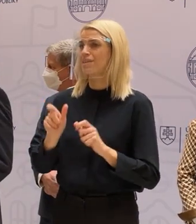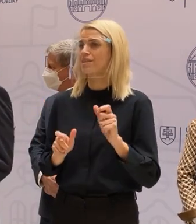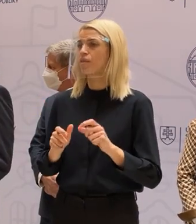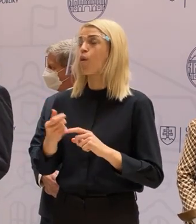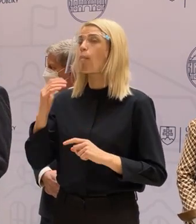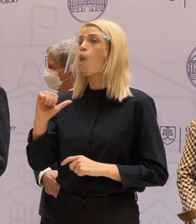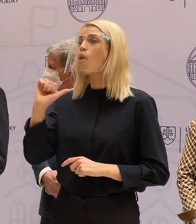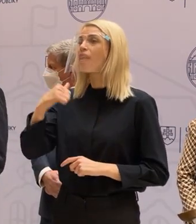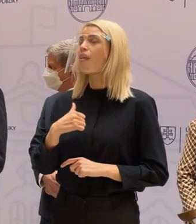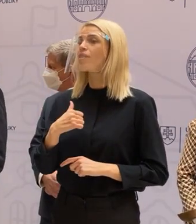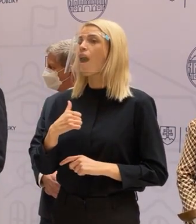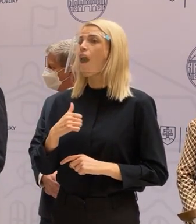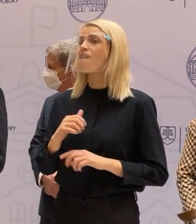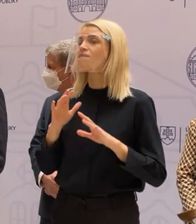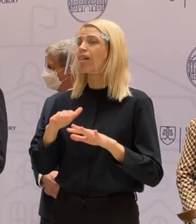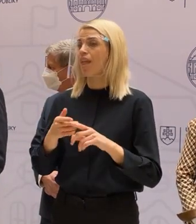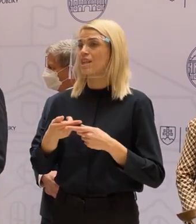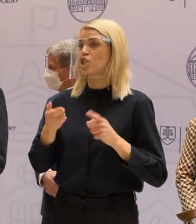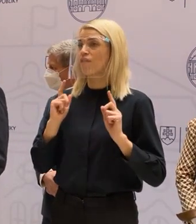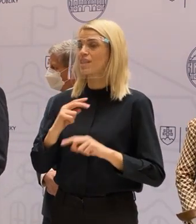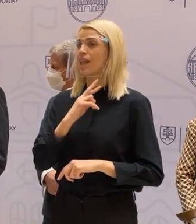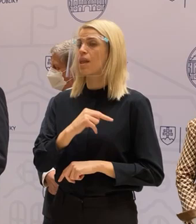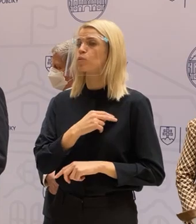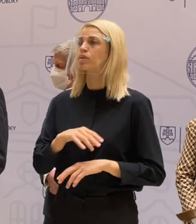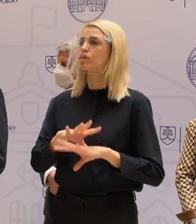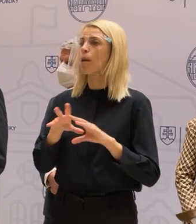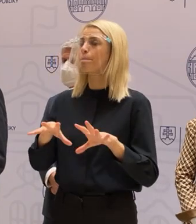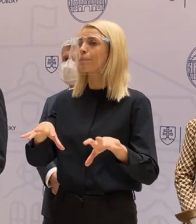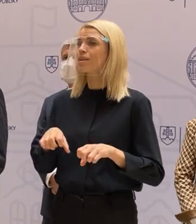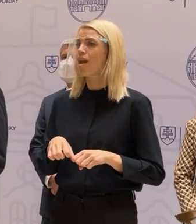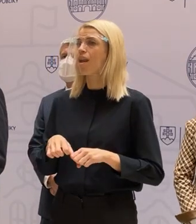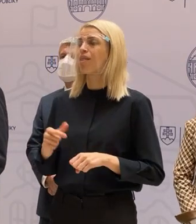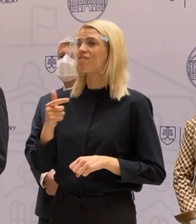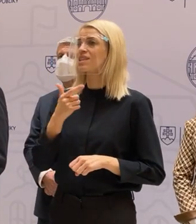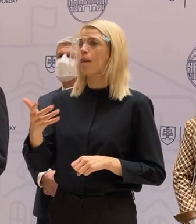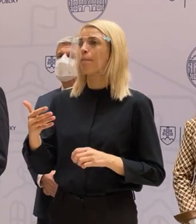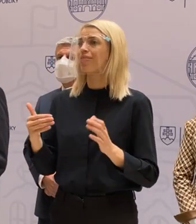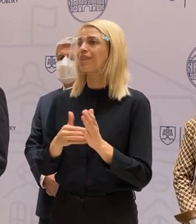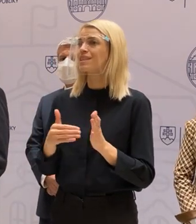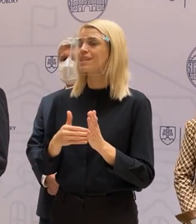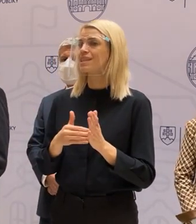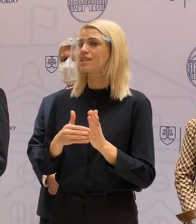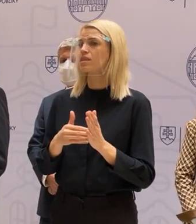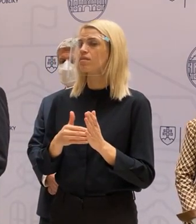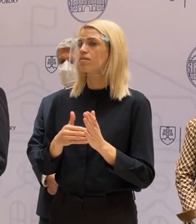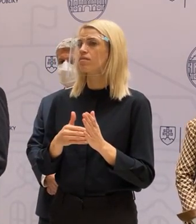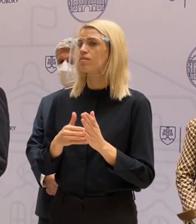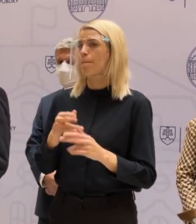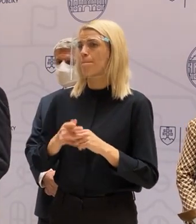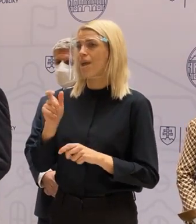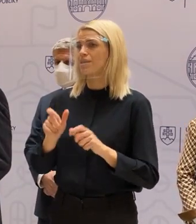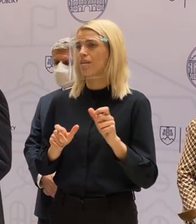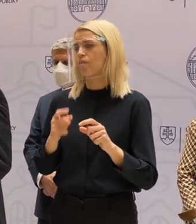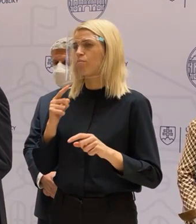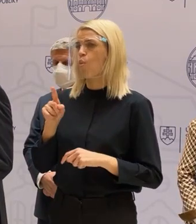celkovo slovenské nemocnice prijali a liečili okolo 25 tisíc